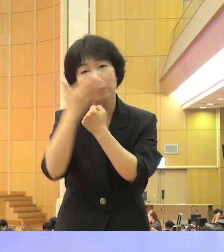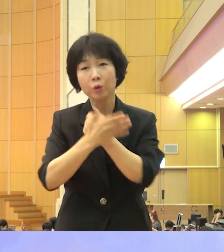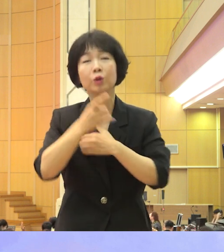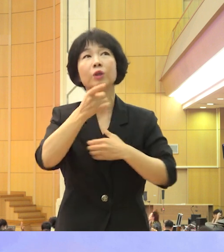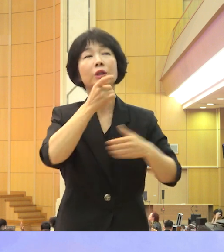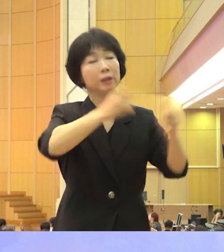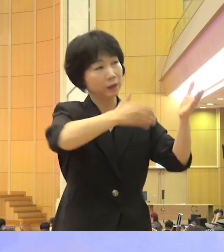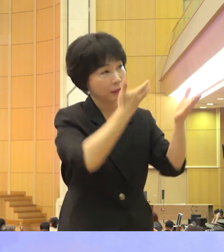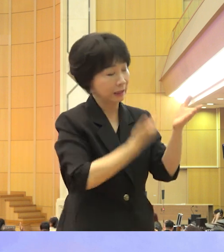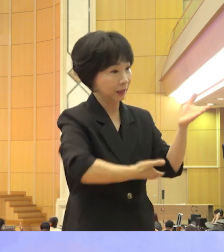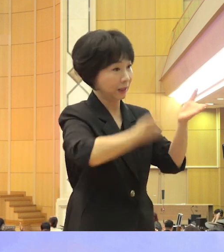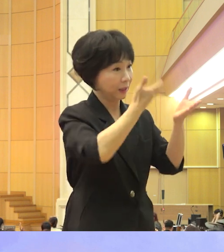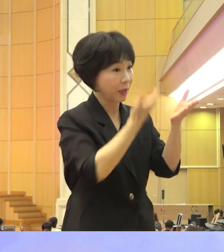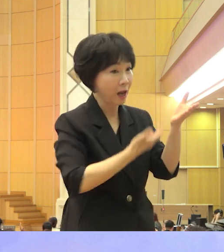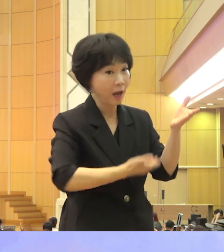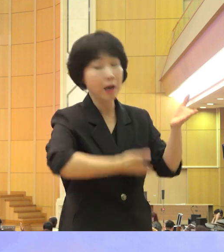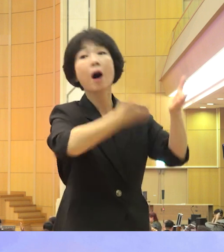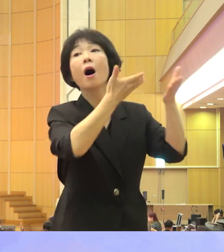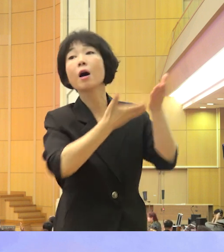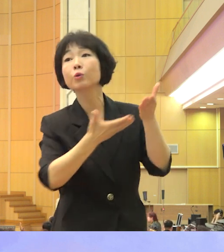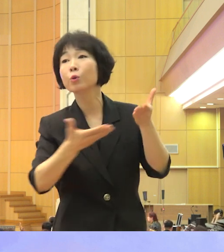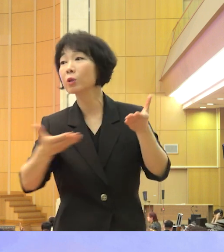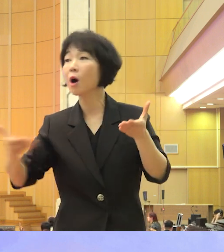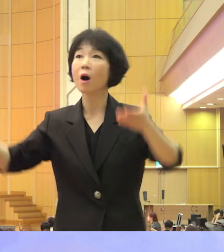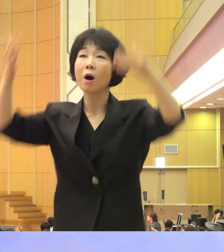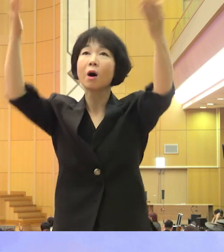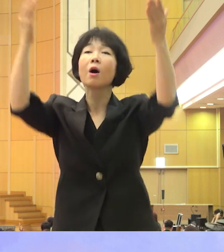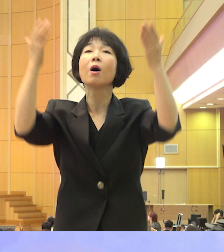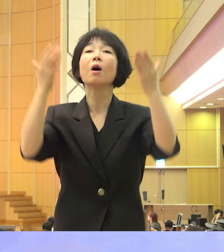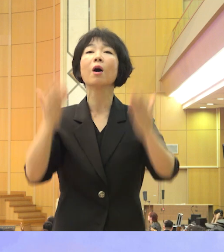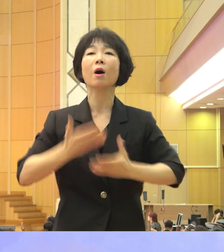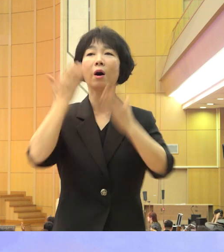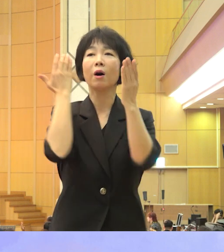은혜의 강물 흐르게 하소서.